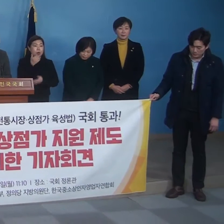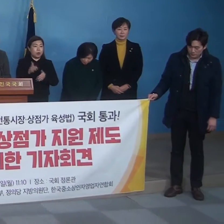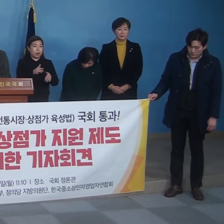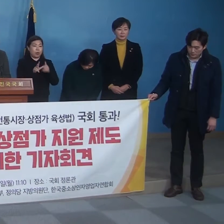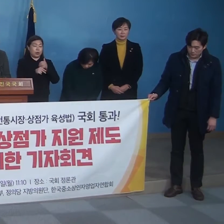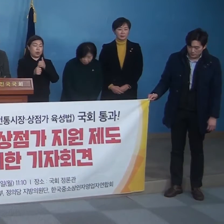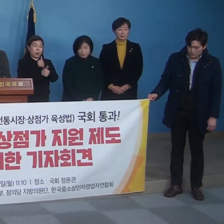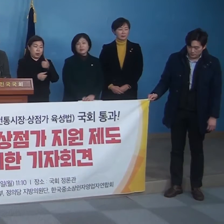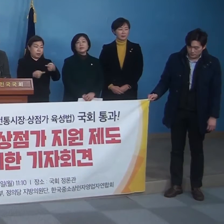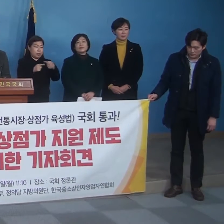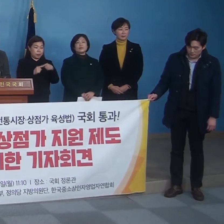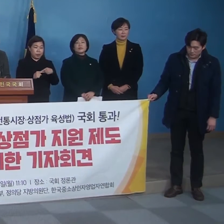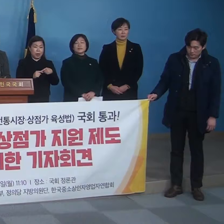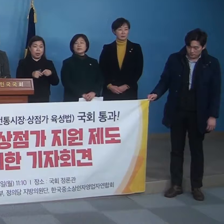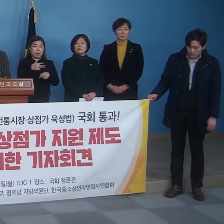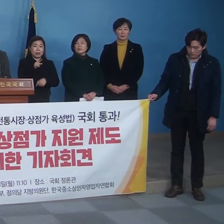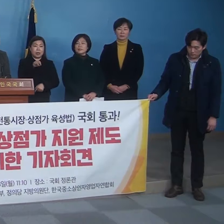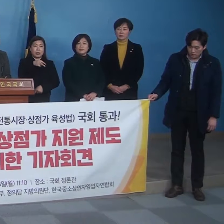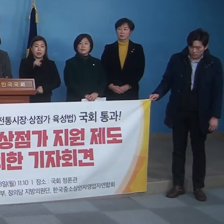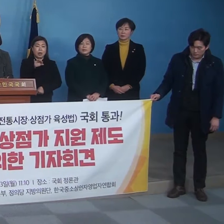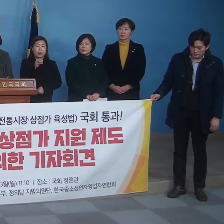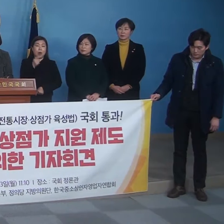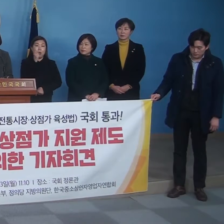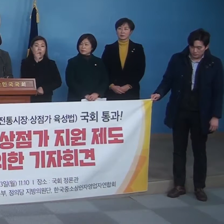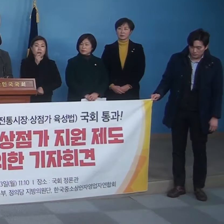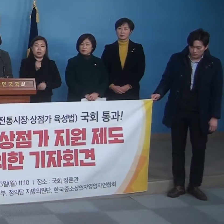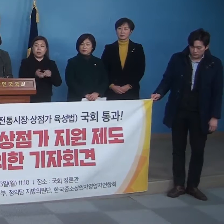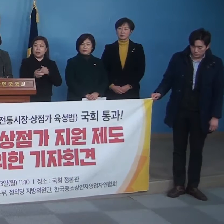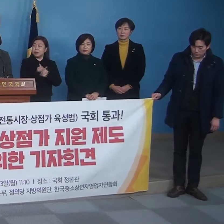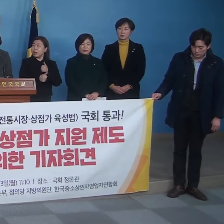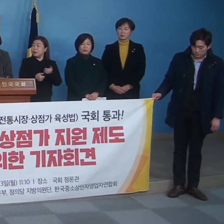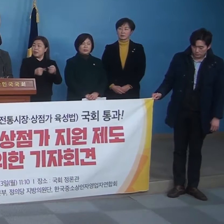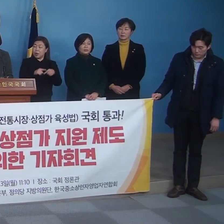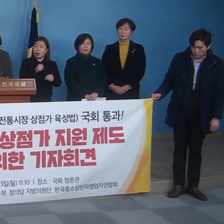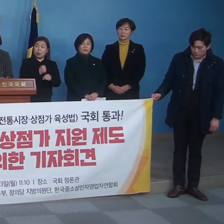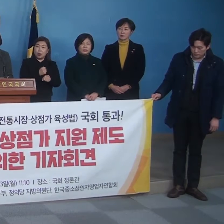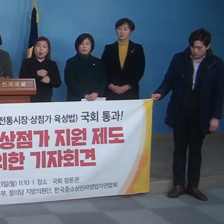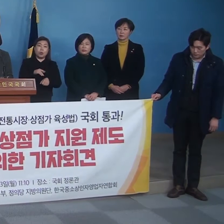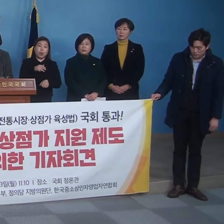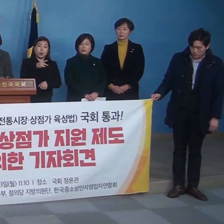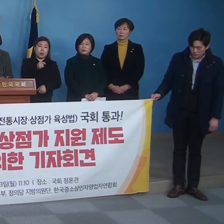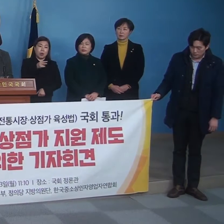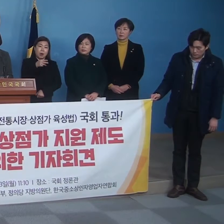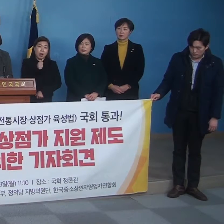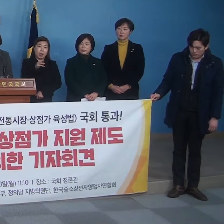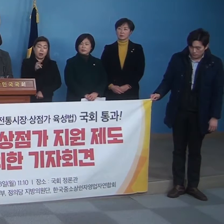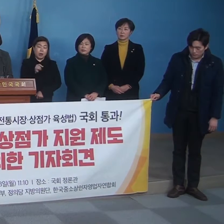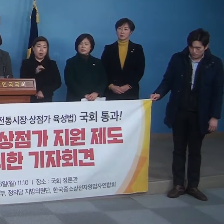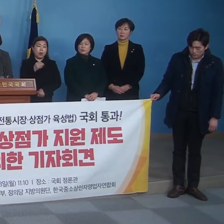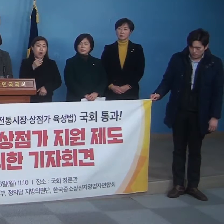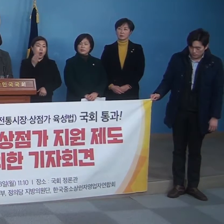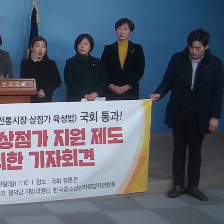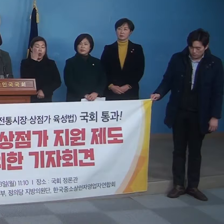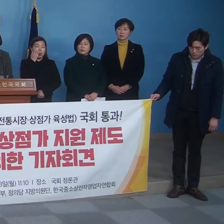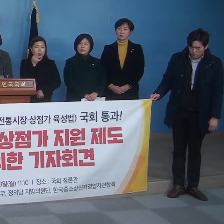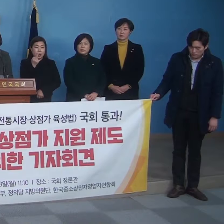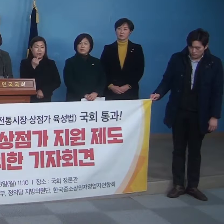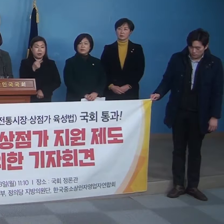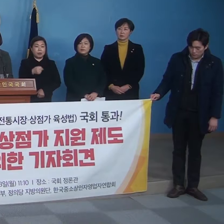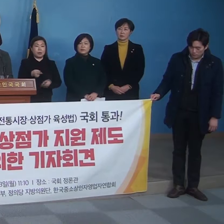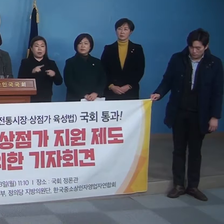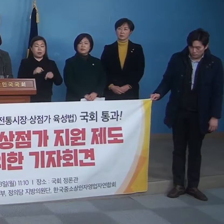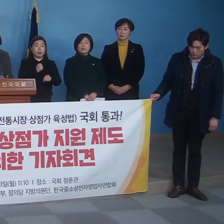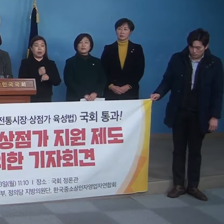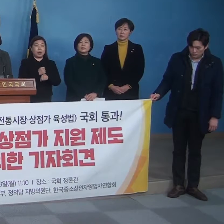의원님 오셨습니다. 장상화 고양시의회 의원님 참석하셨고요. 설혜영 영산구의회 의원님 오셨습니다.